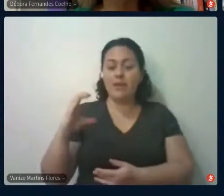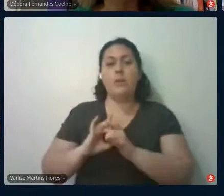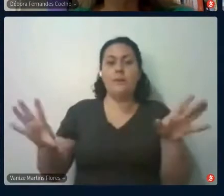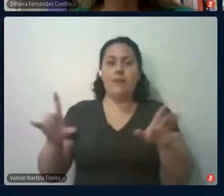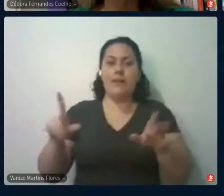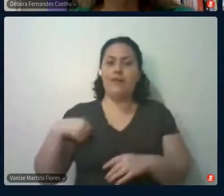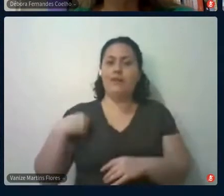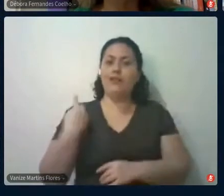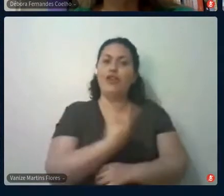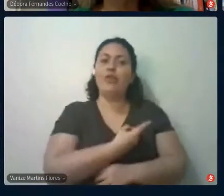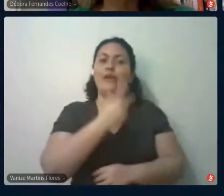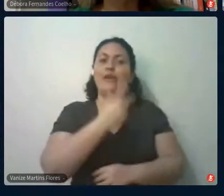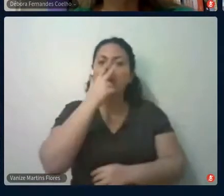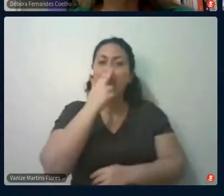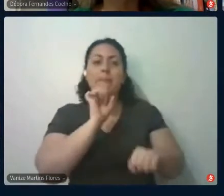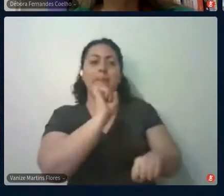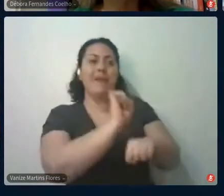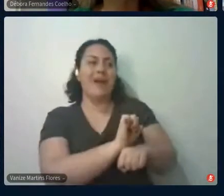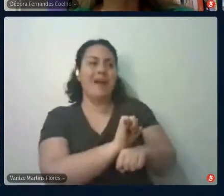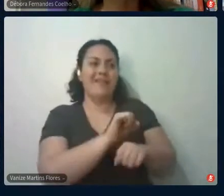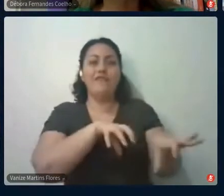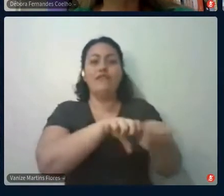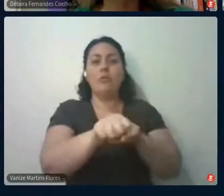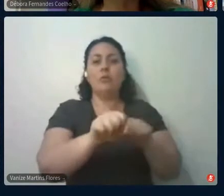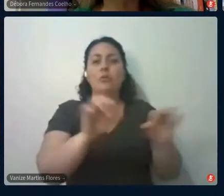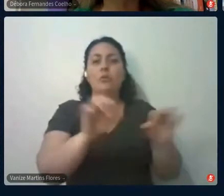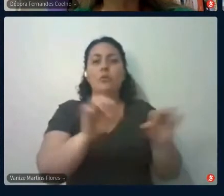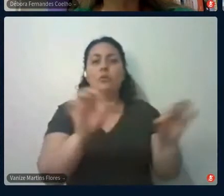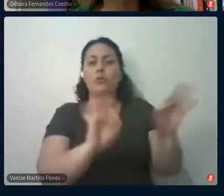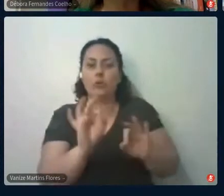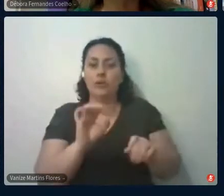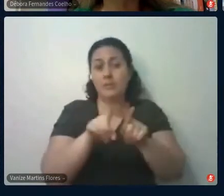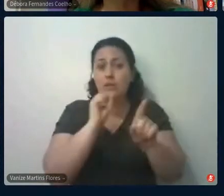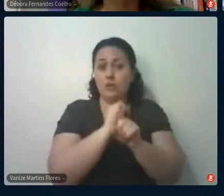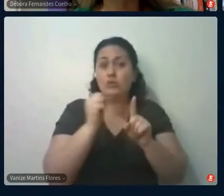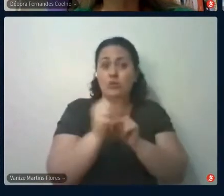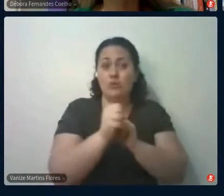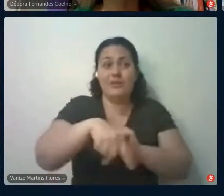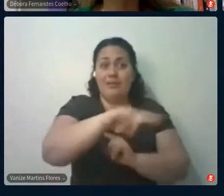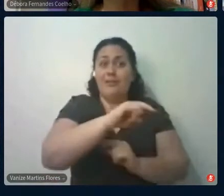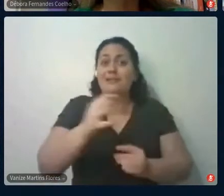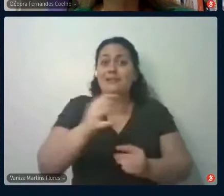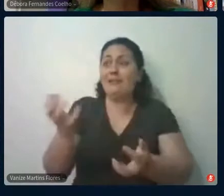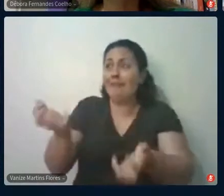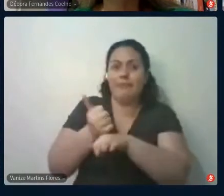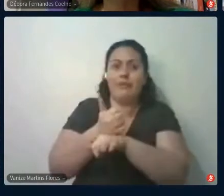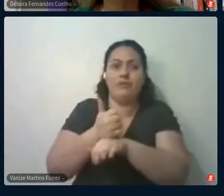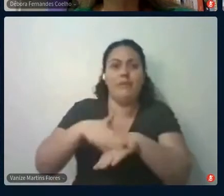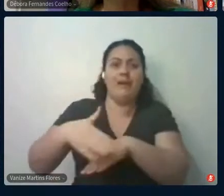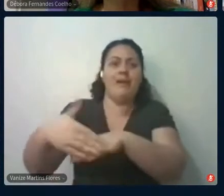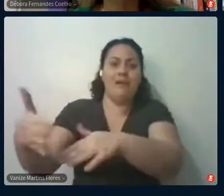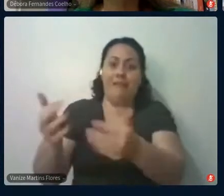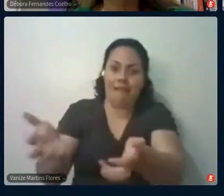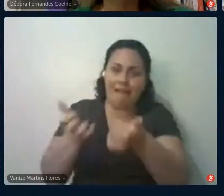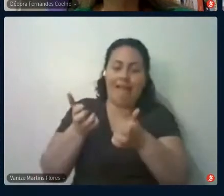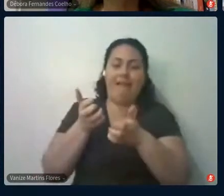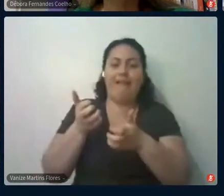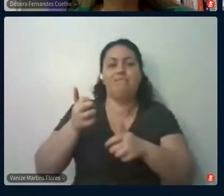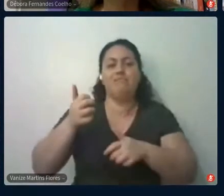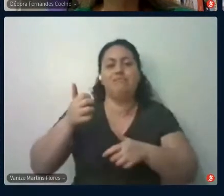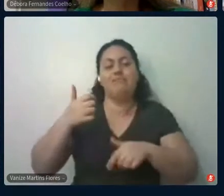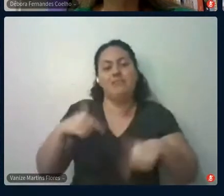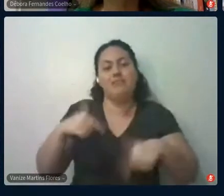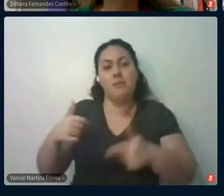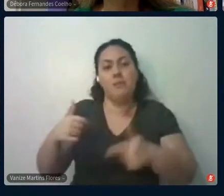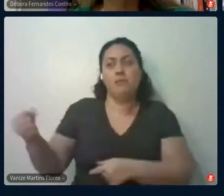nem a sociedade, né, que precisa das pessoas, precisa dos profissionais, precisa de todas as atividades que a